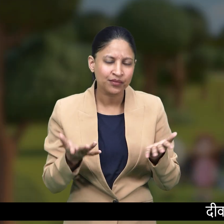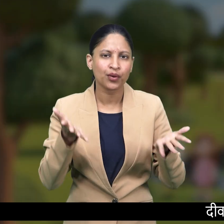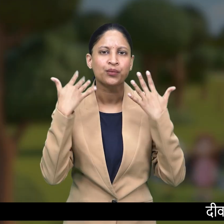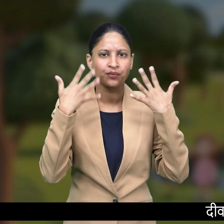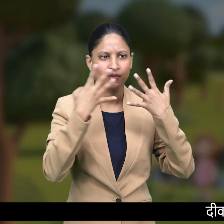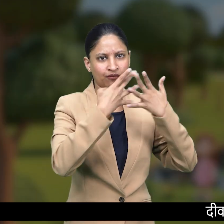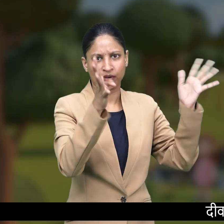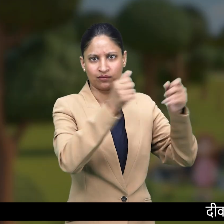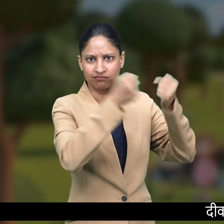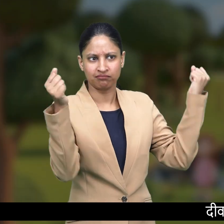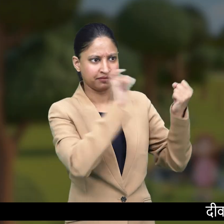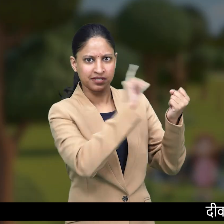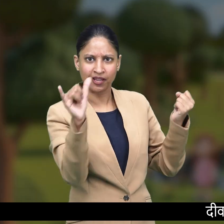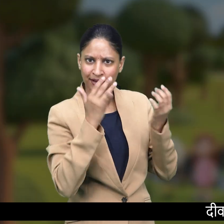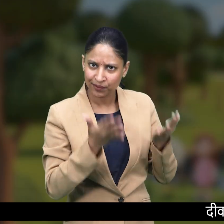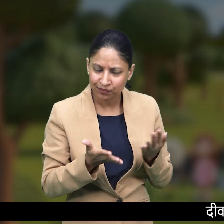दीवार की खिड़की,